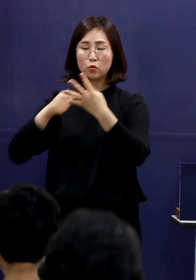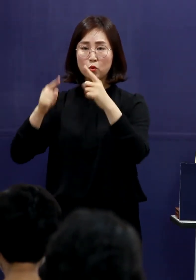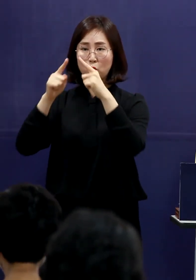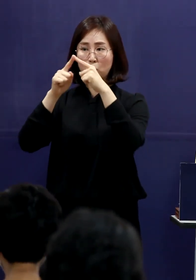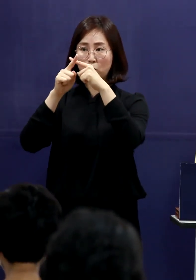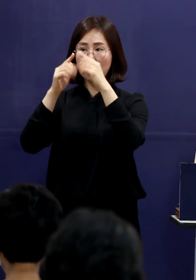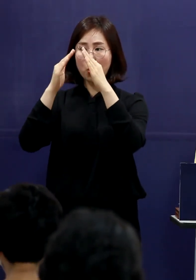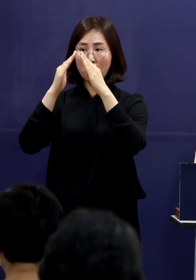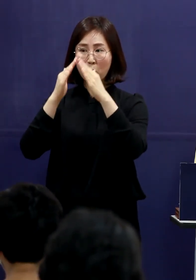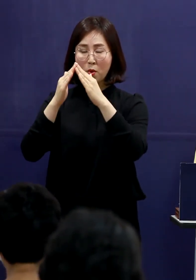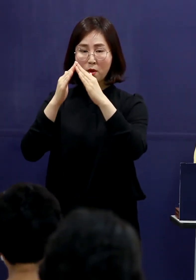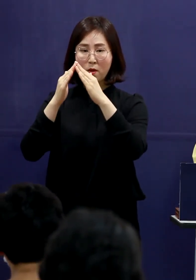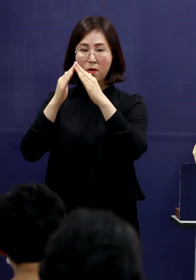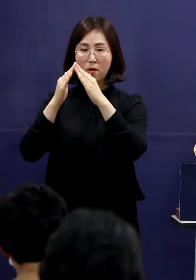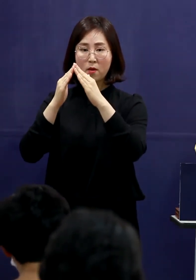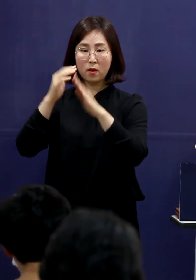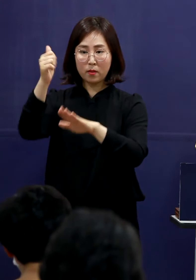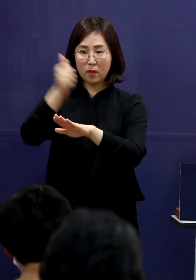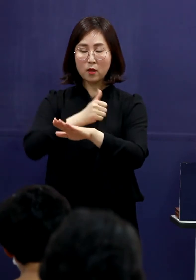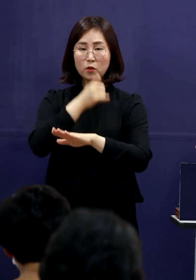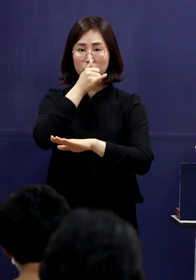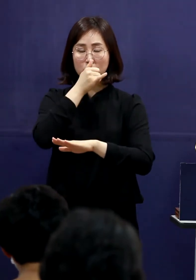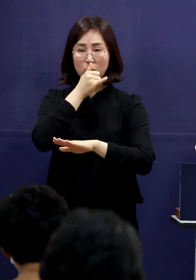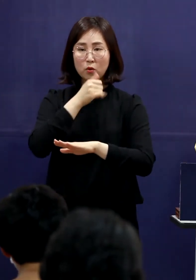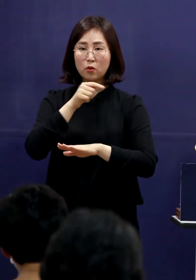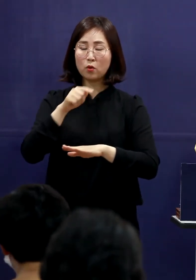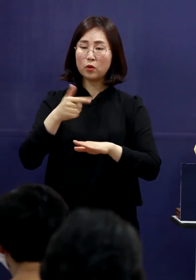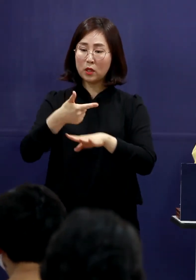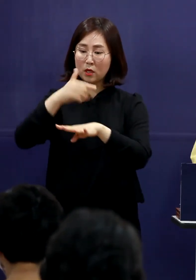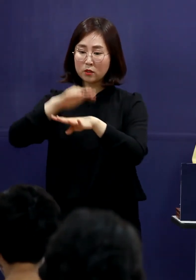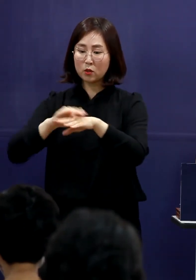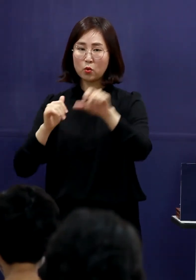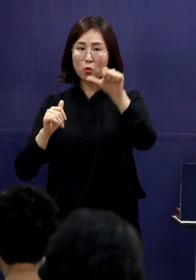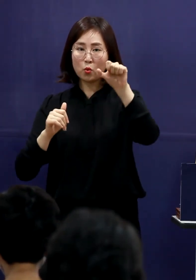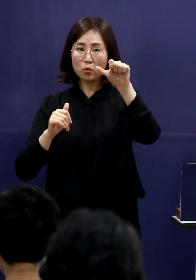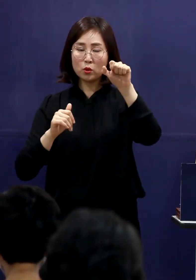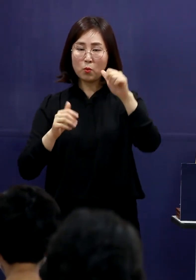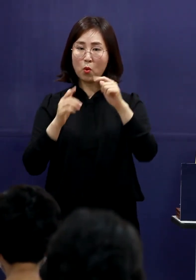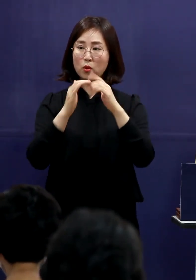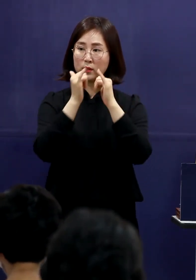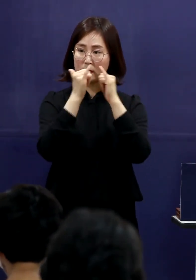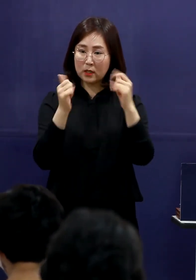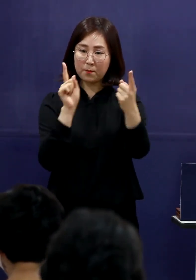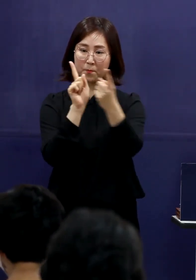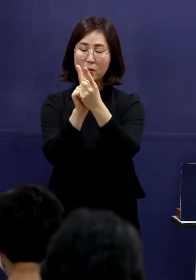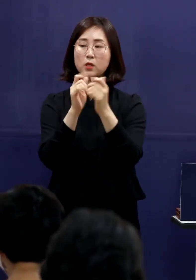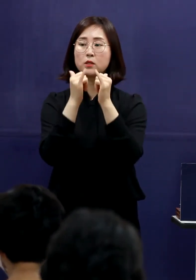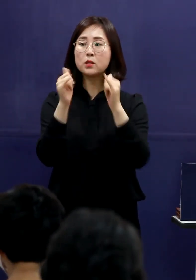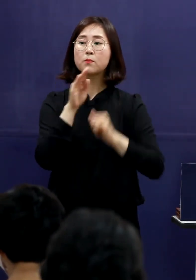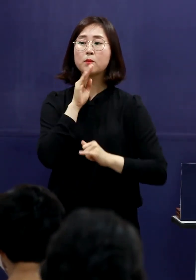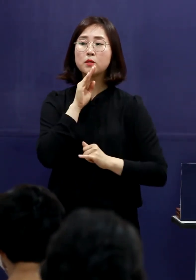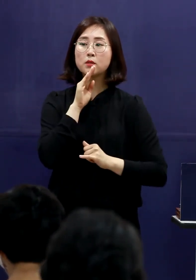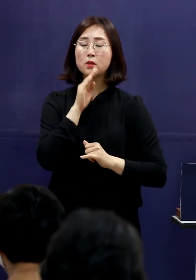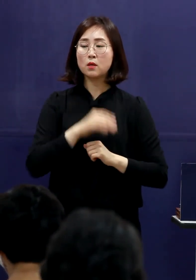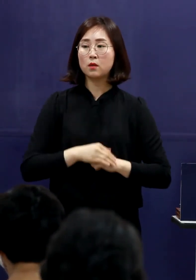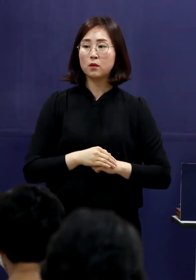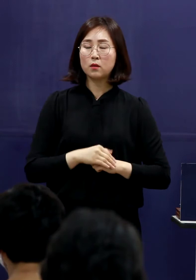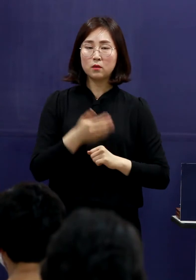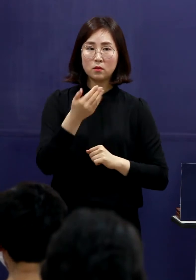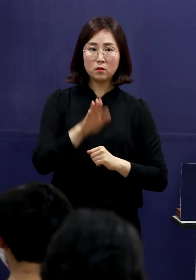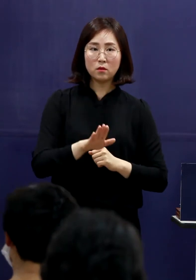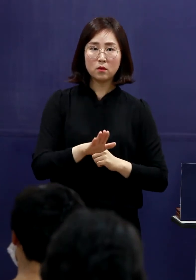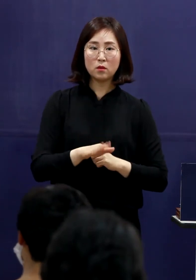이분이 55번 확진자의 접촉자거든요. 그래서 이날 그 14일 교회에서 55번 대전 55번